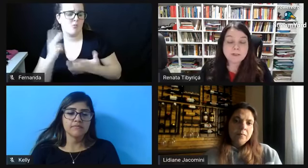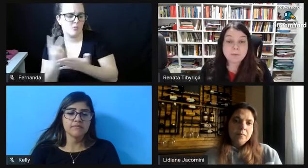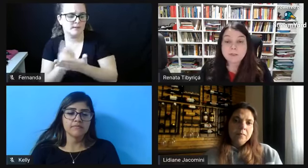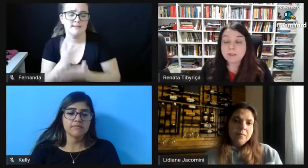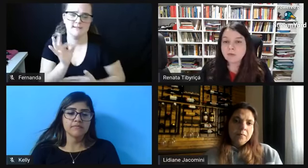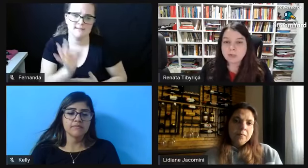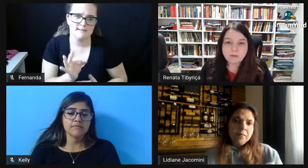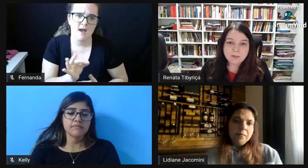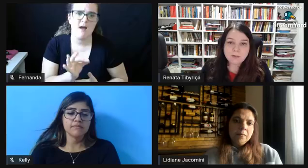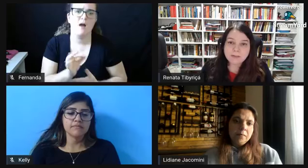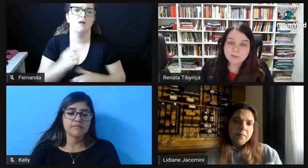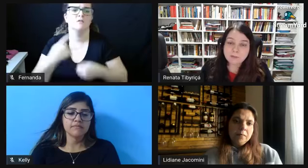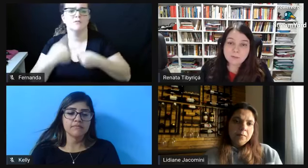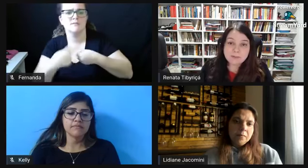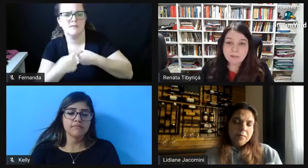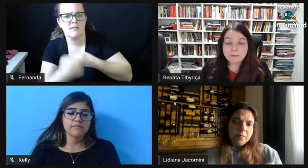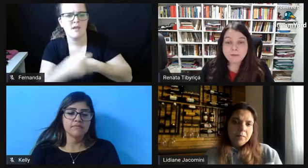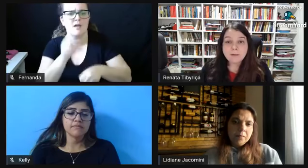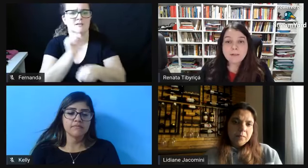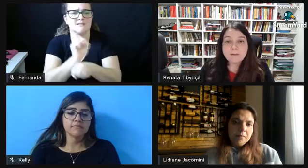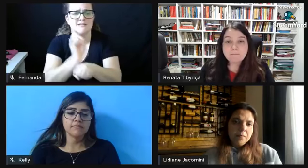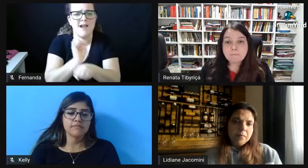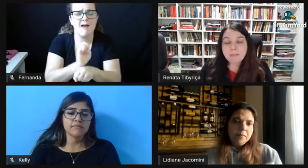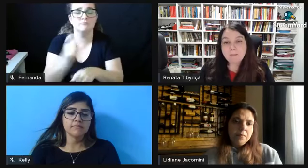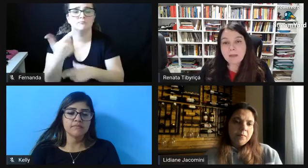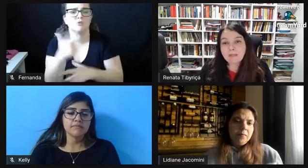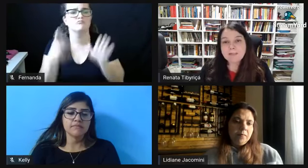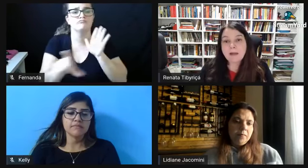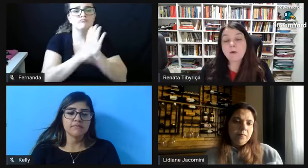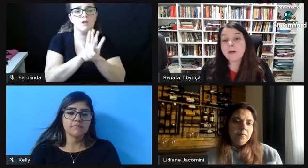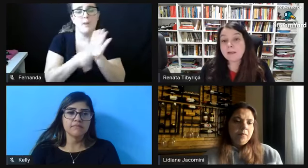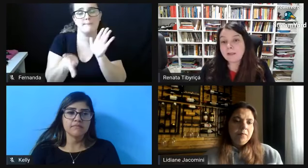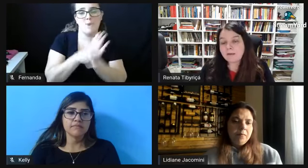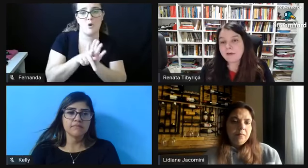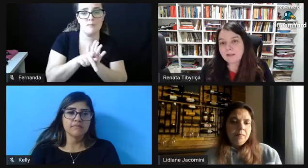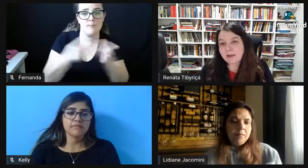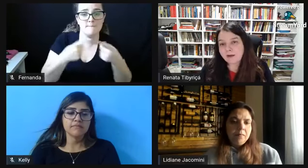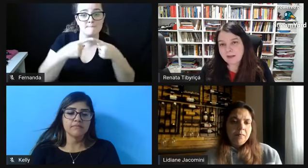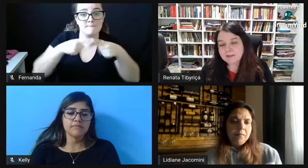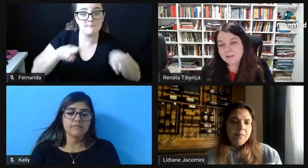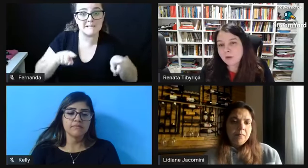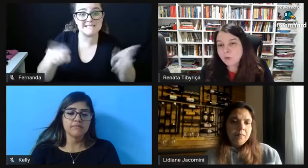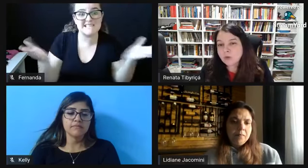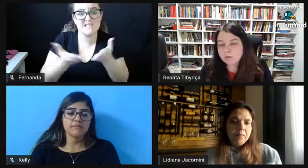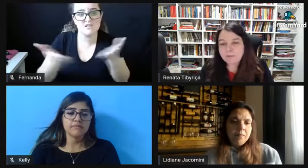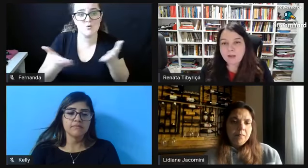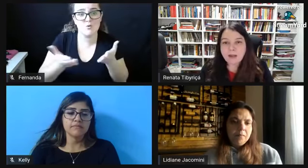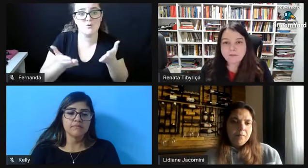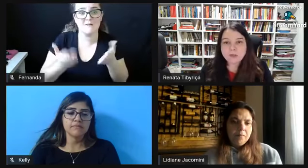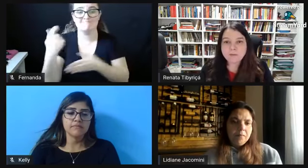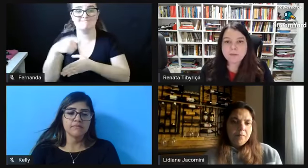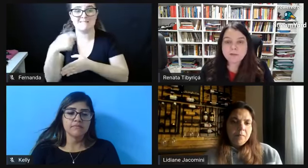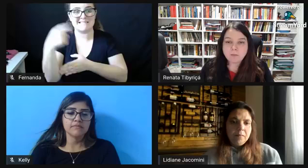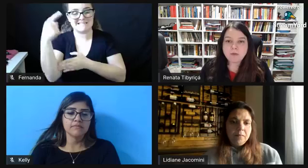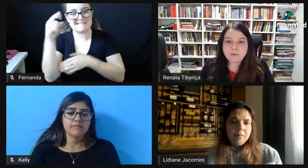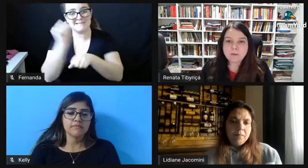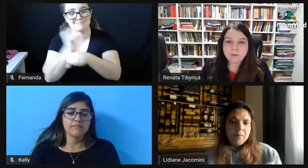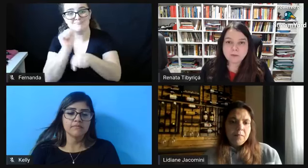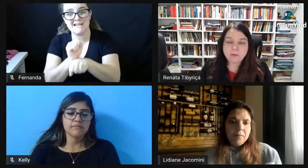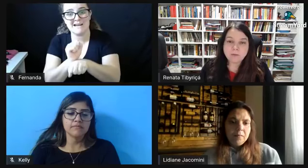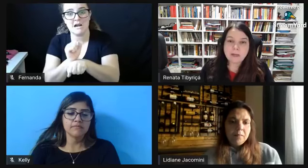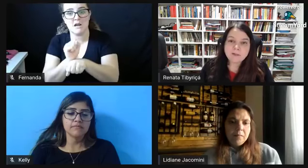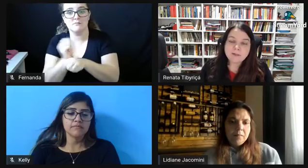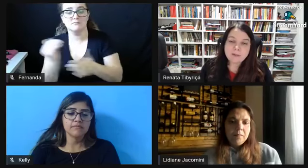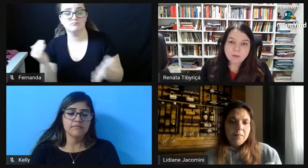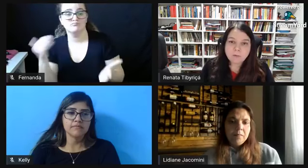estados, municípios que não tinham legislação específica, mas agora quem vai dar essa última palavra, digamos assim, do ponto de vista